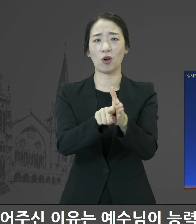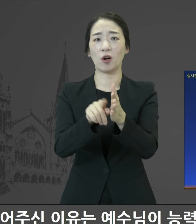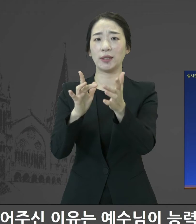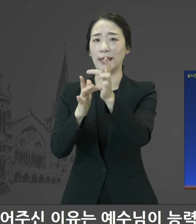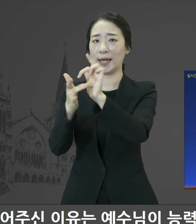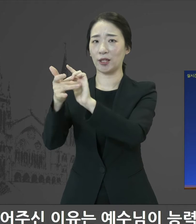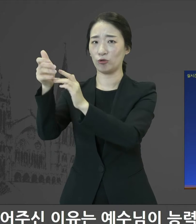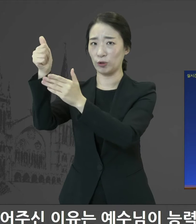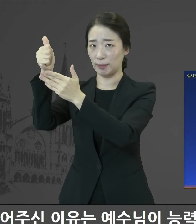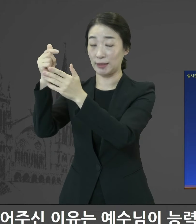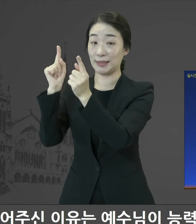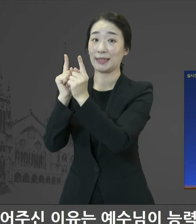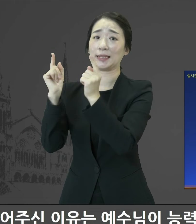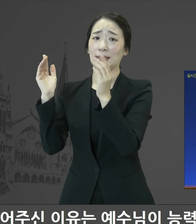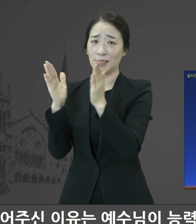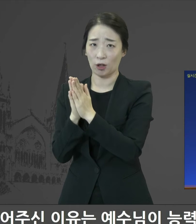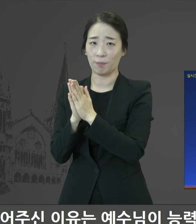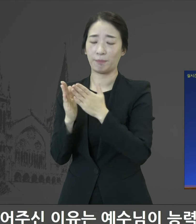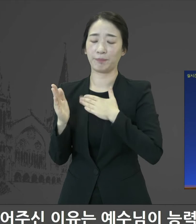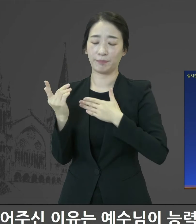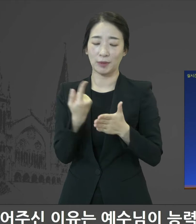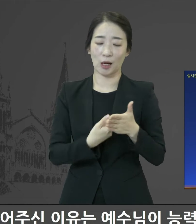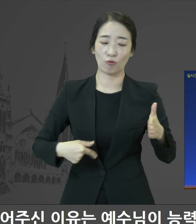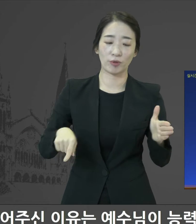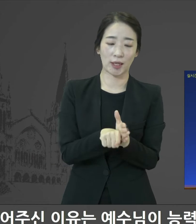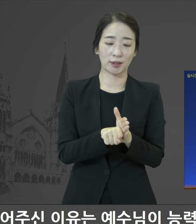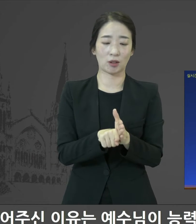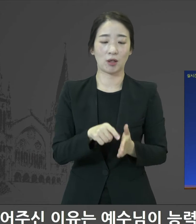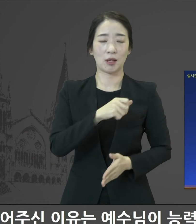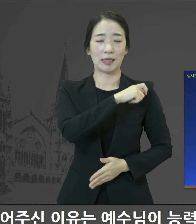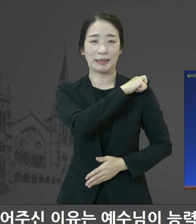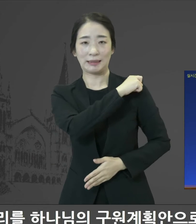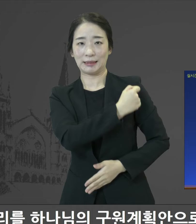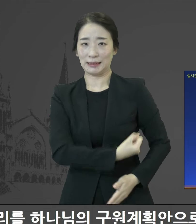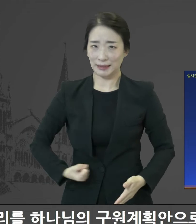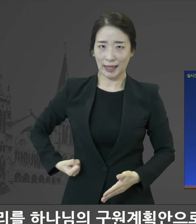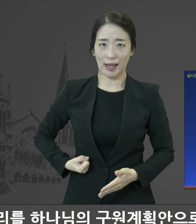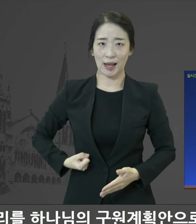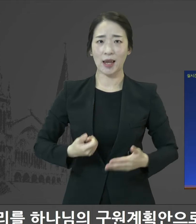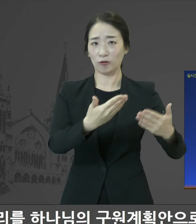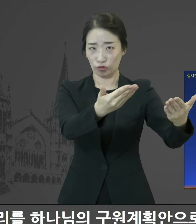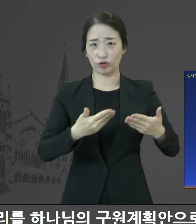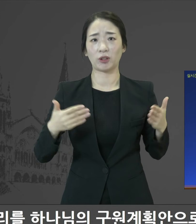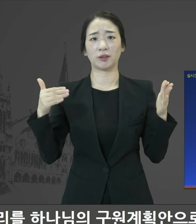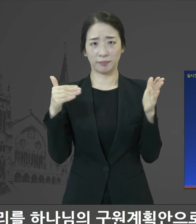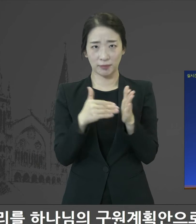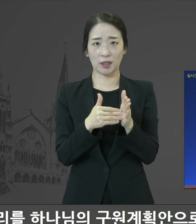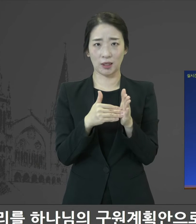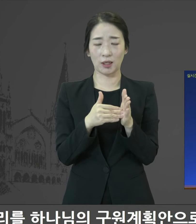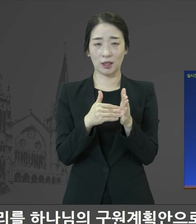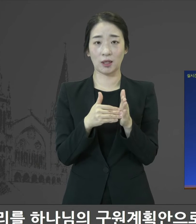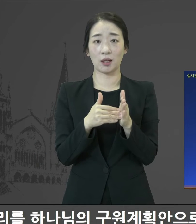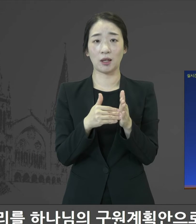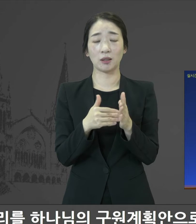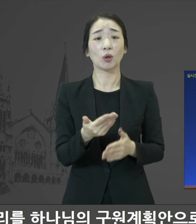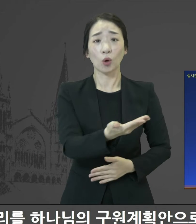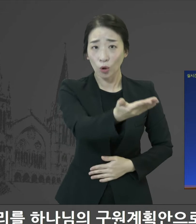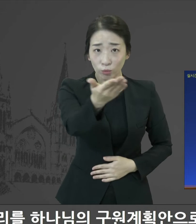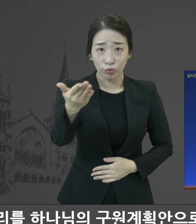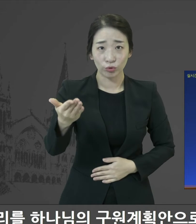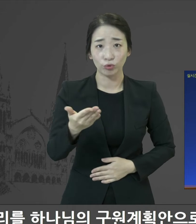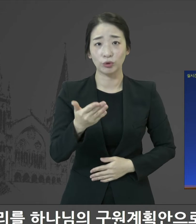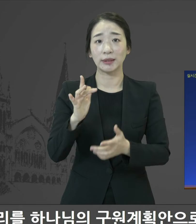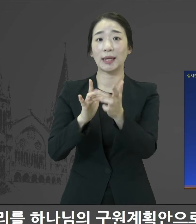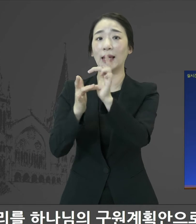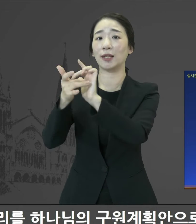얘기입니다. 예수님이 나를 위하여 자기를 내어주신 것을 감사하는 저와 여러분들은 그렇기 때문에 예수님의